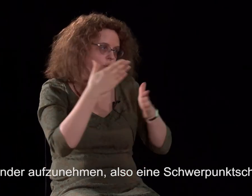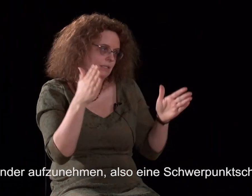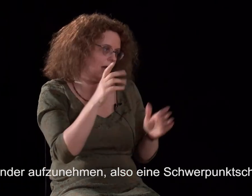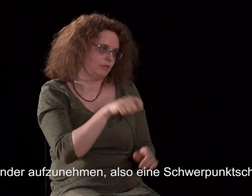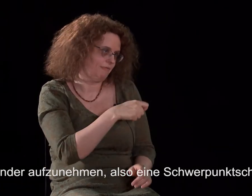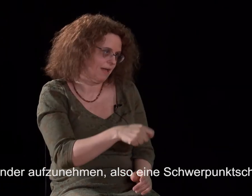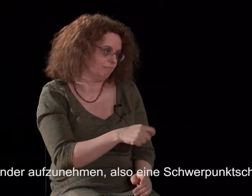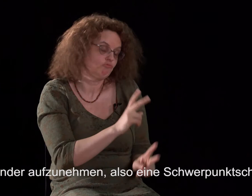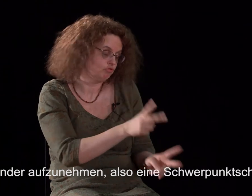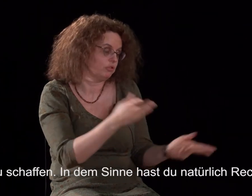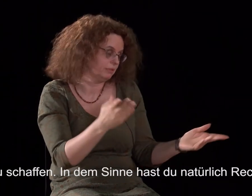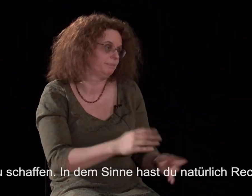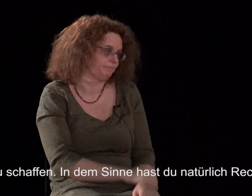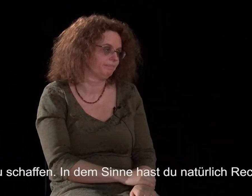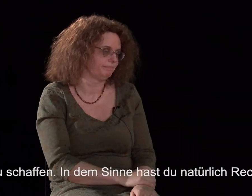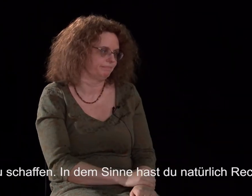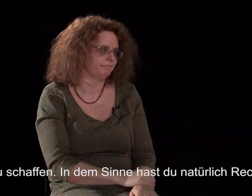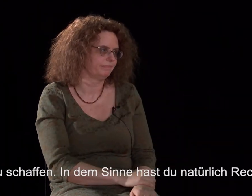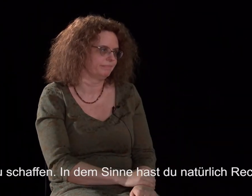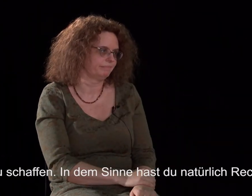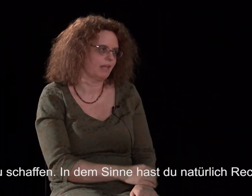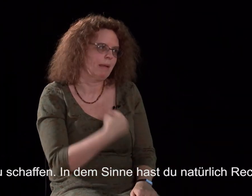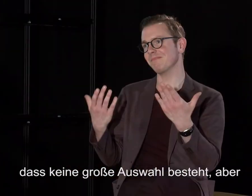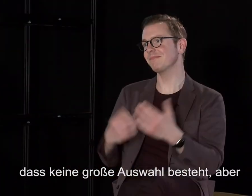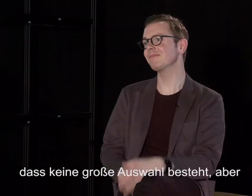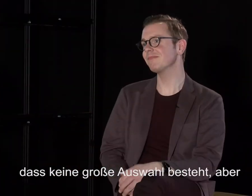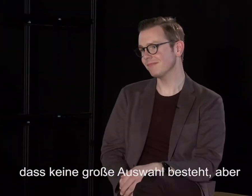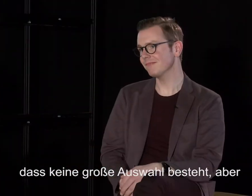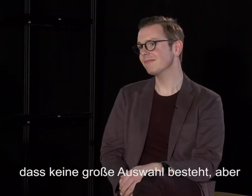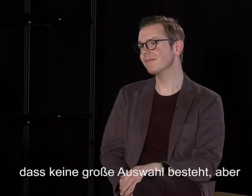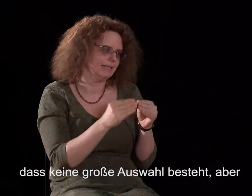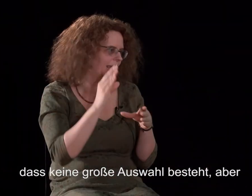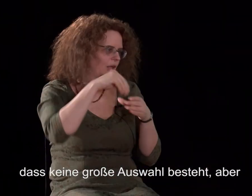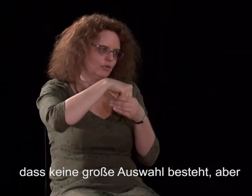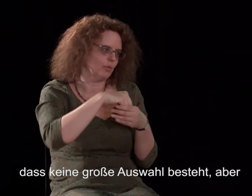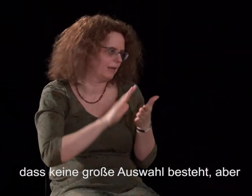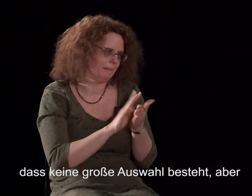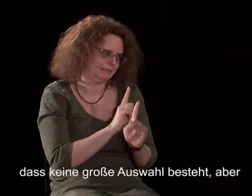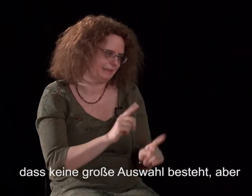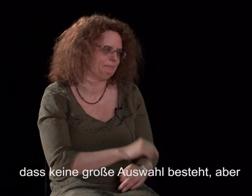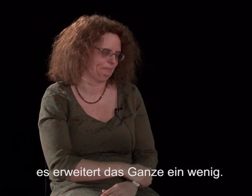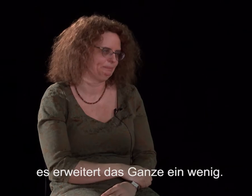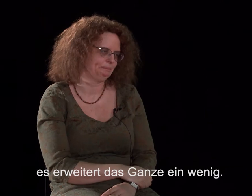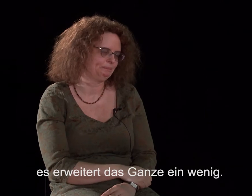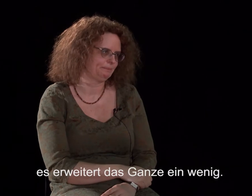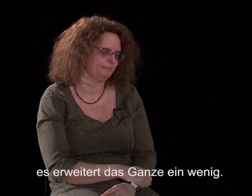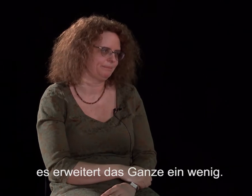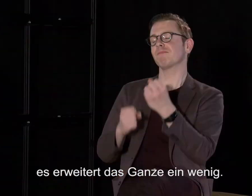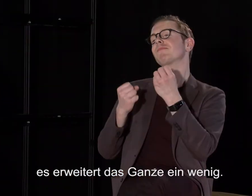Schwerpunktschule. In dem Sinne hast du natürlich recht, dass keine große Auswahl besteht. Aber ja, es erweitert das Ganze